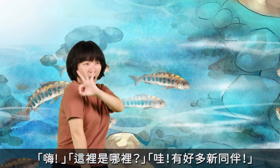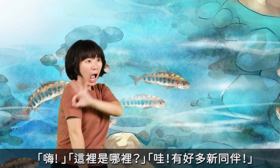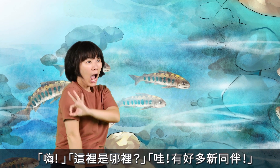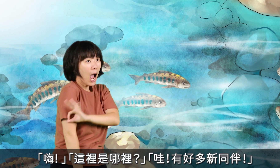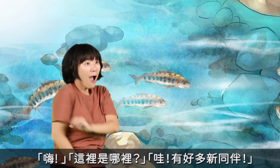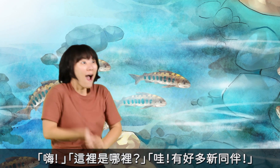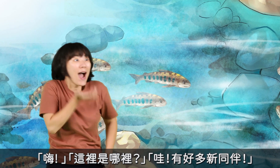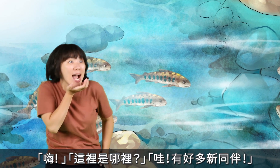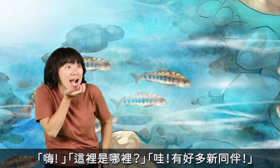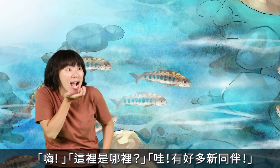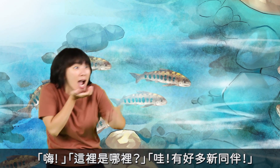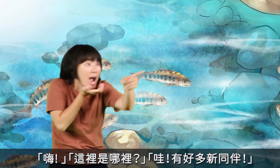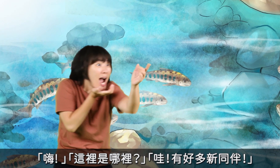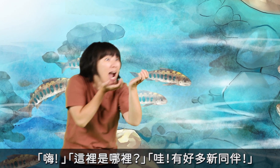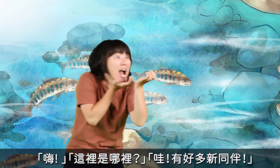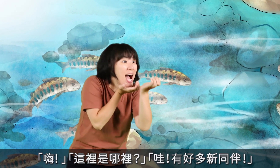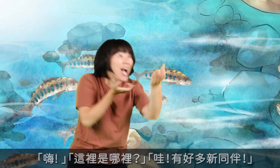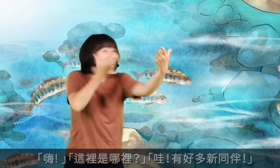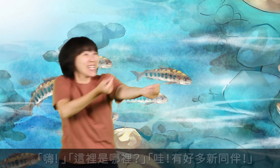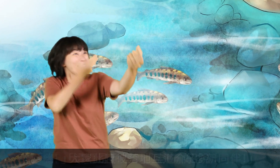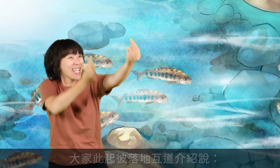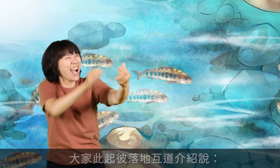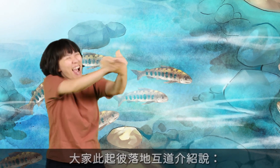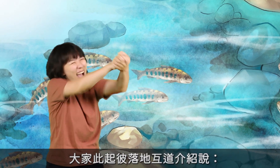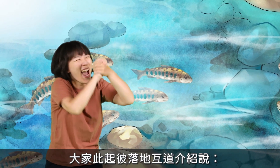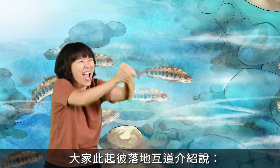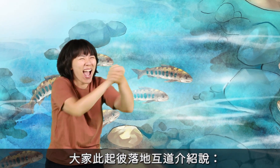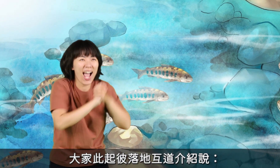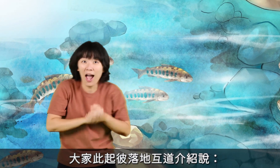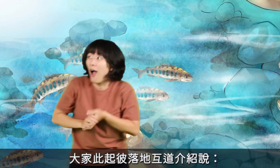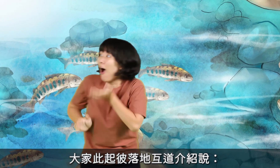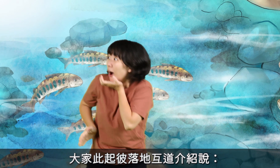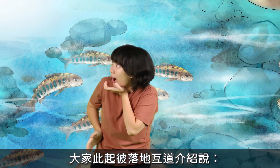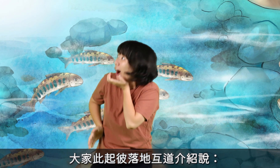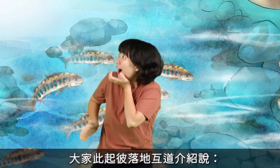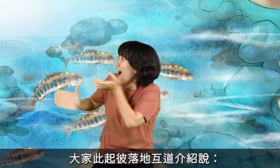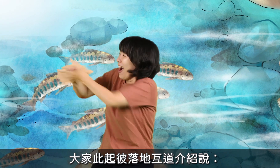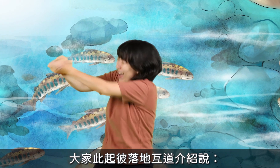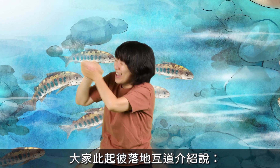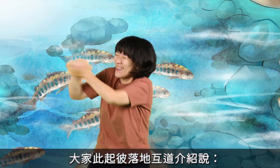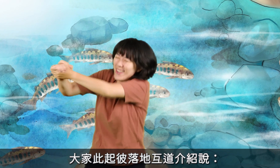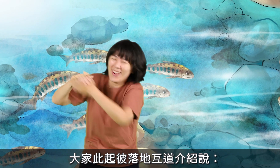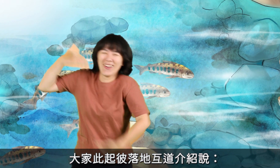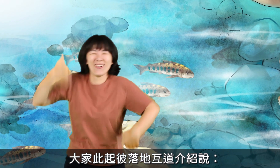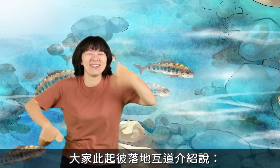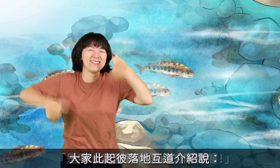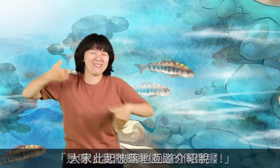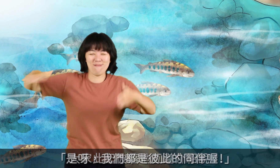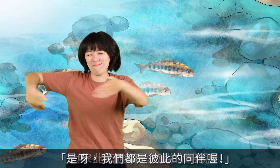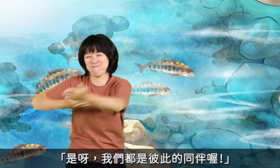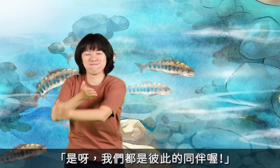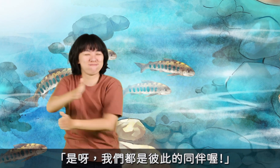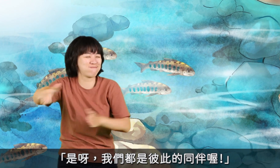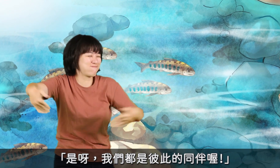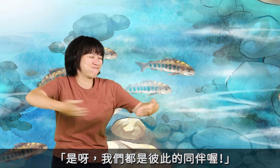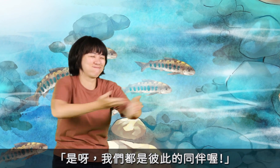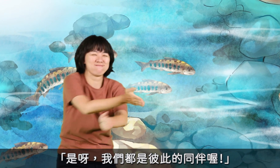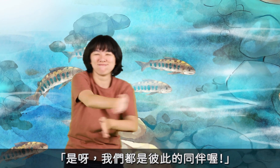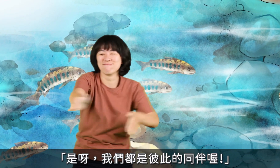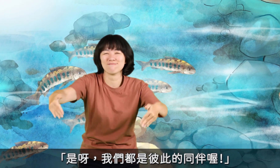哦，有好多新同伴，大家此起彼落互道介绍说，是啊，我